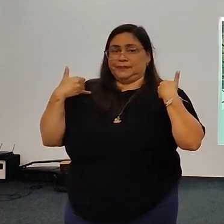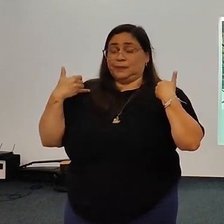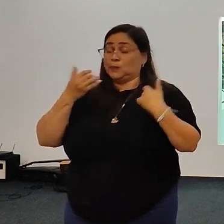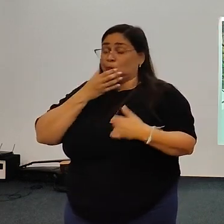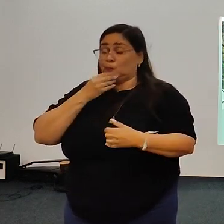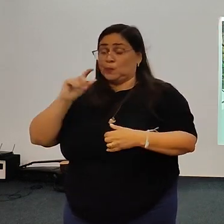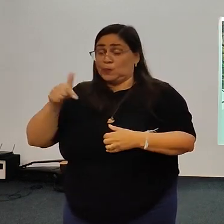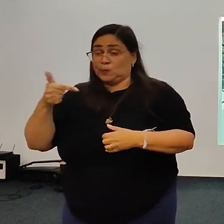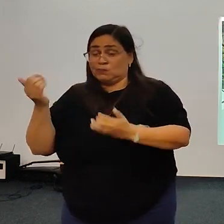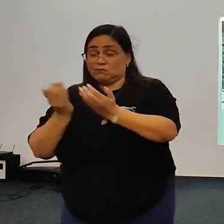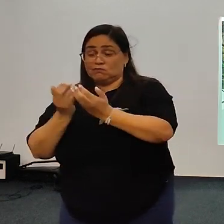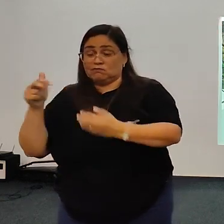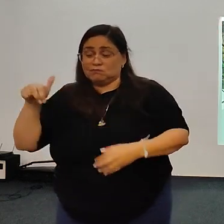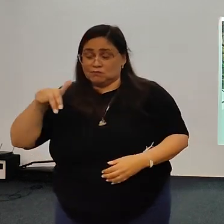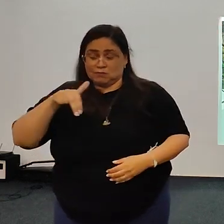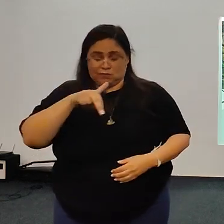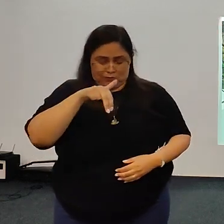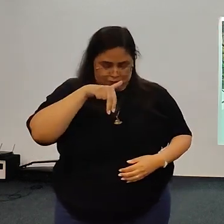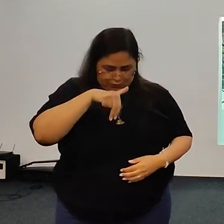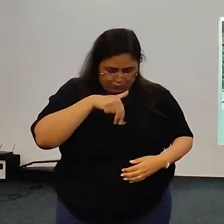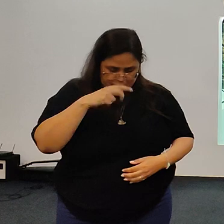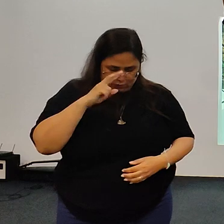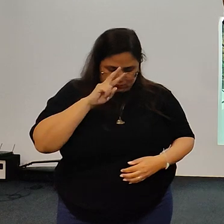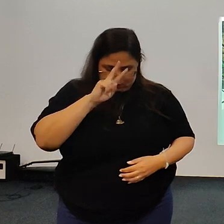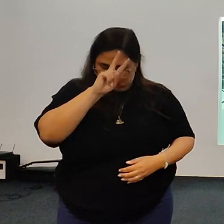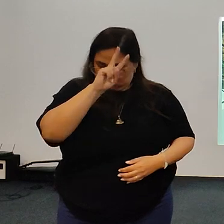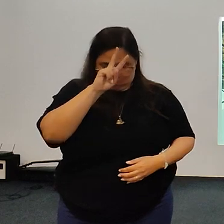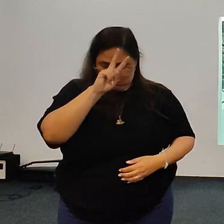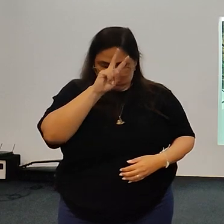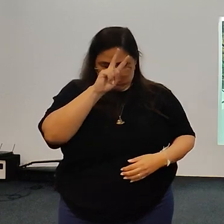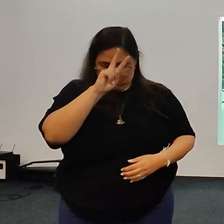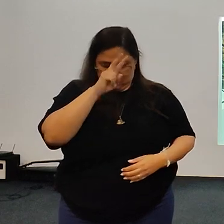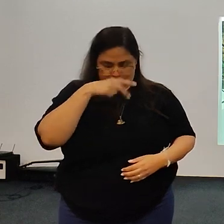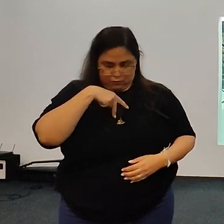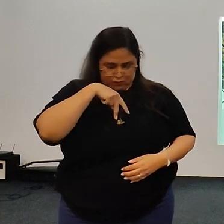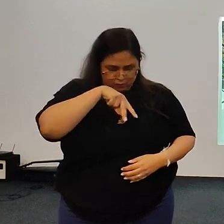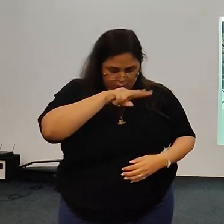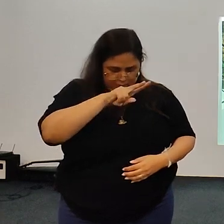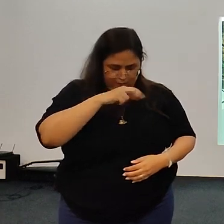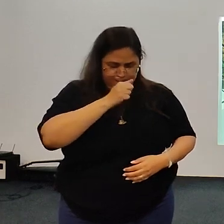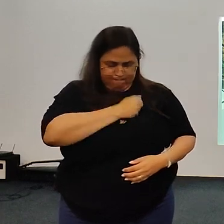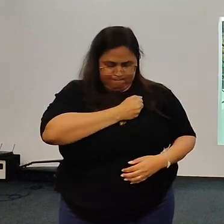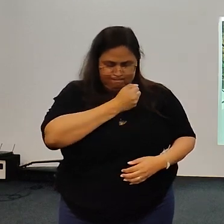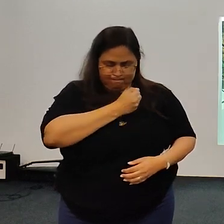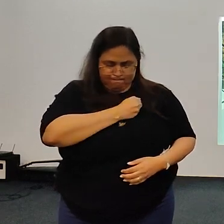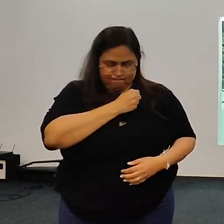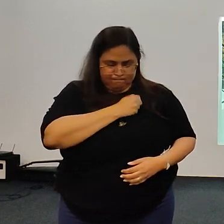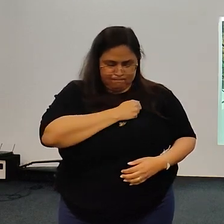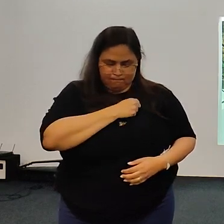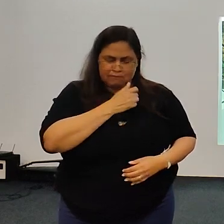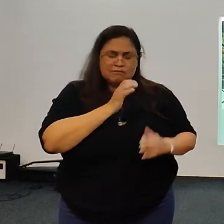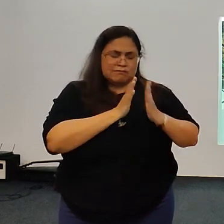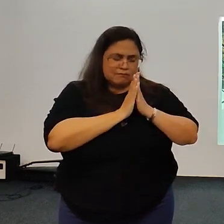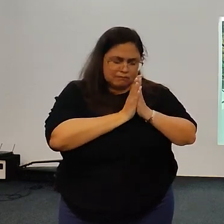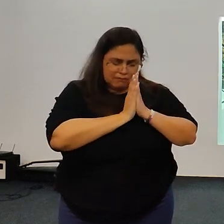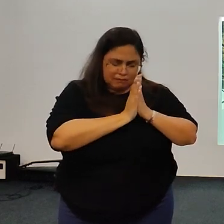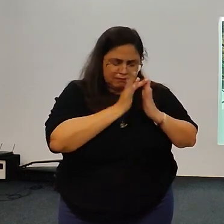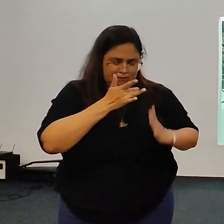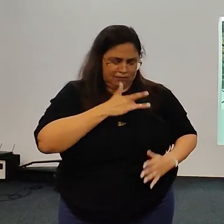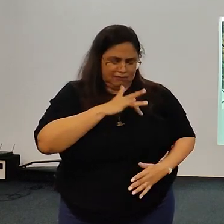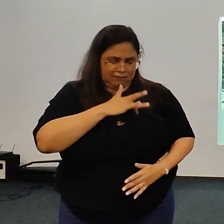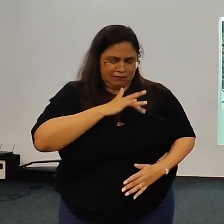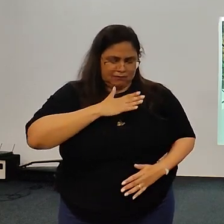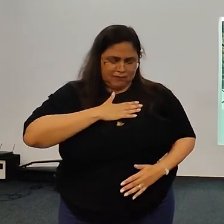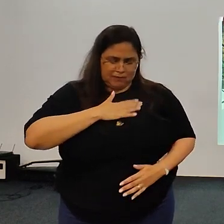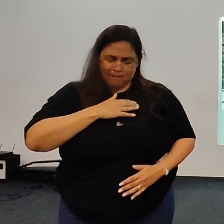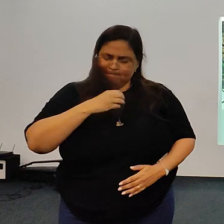foi orar, nem ousava erguer a sua cabeça para o céu e batia em seu peito dizendo, tem misericórdia de mim